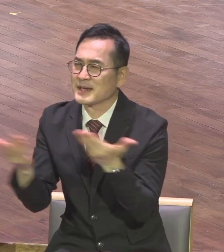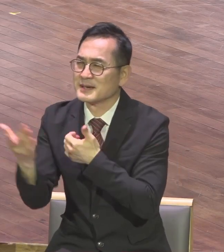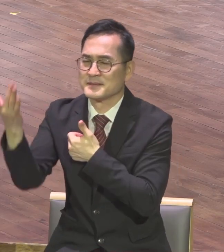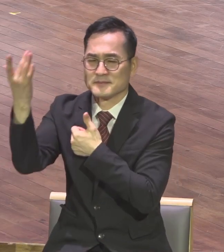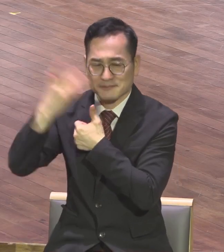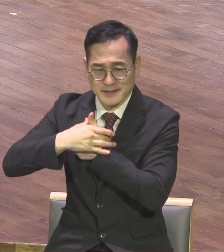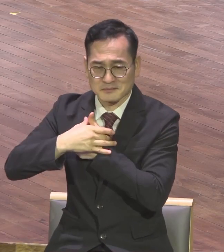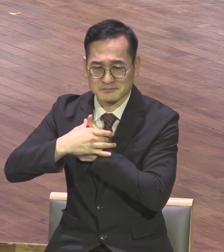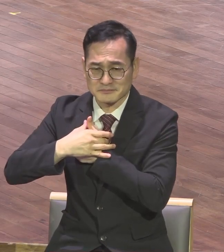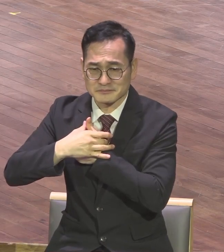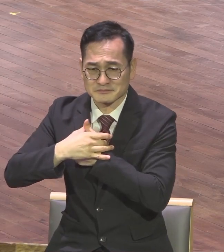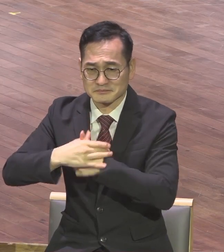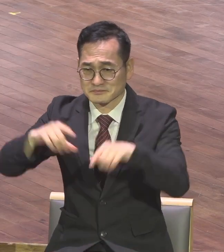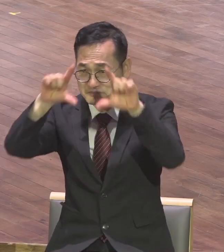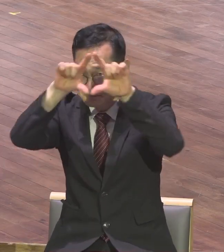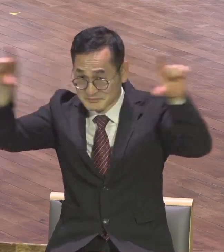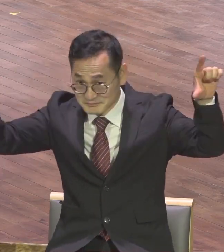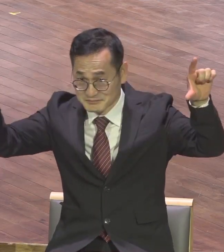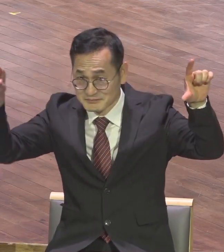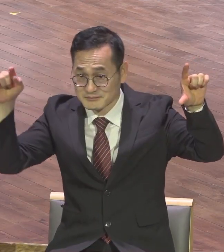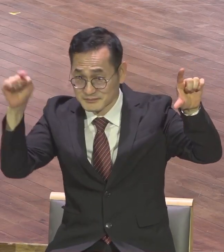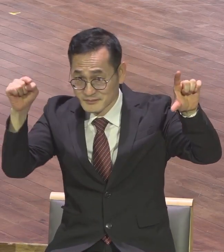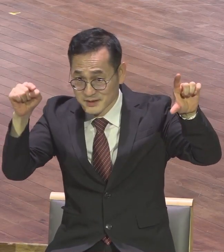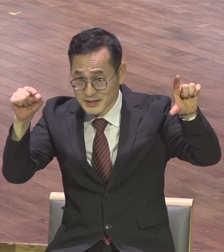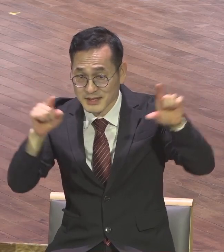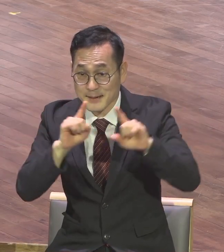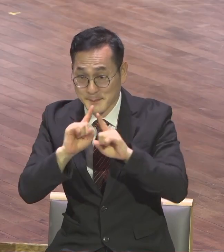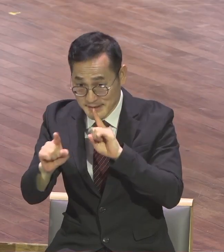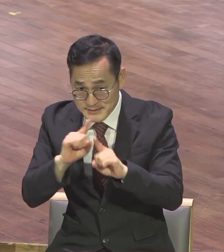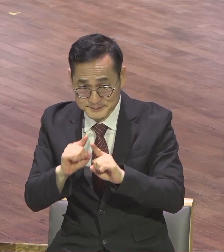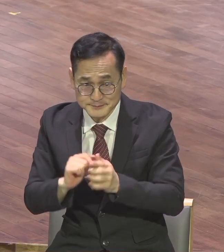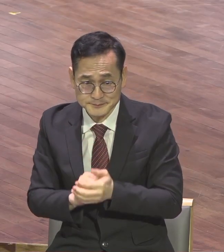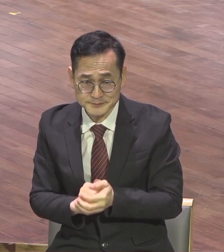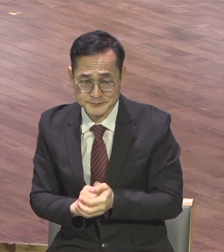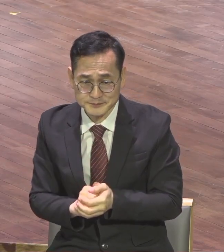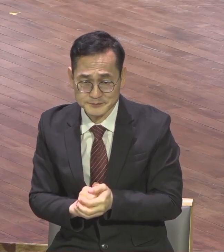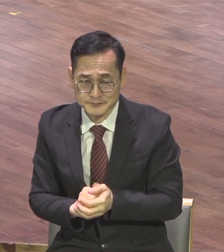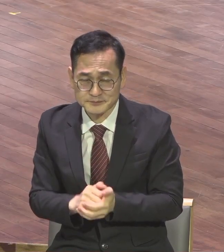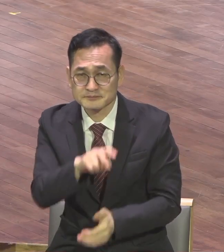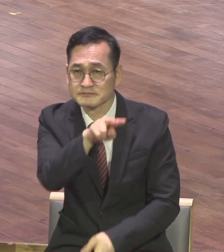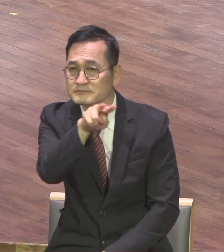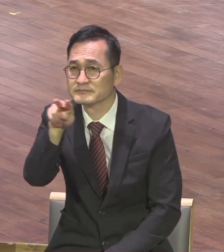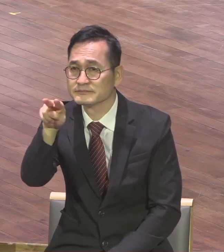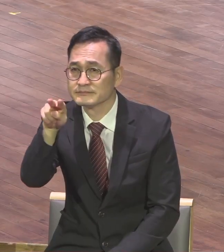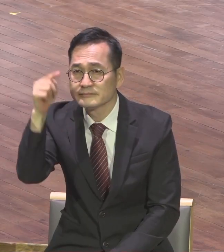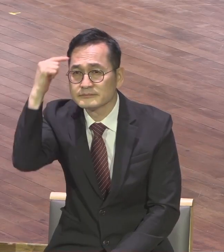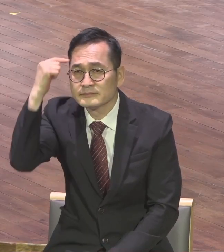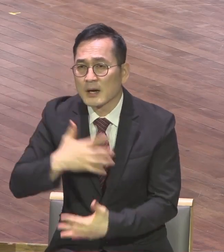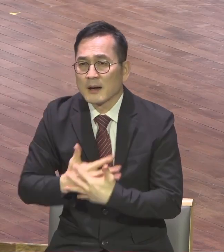하리라. 저는 이 언약의 말씀을 그냥 말 생각만 해도 가슴이